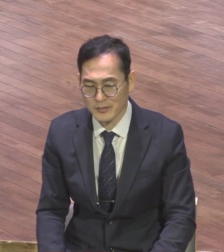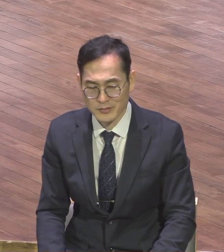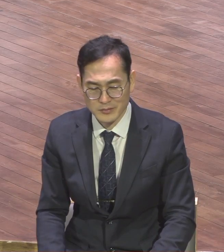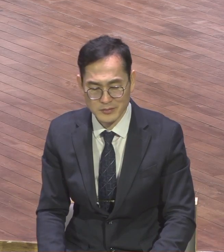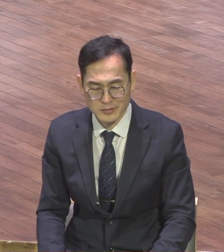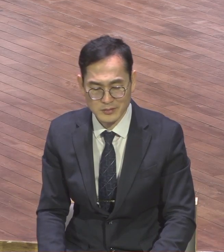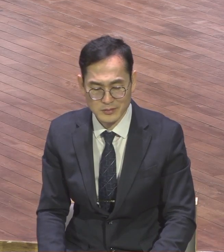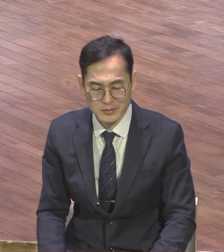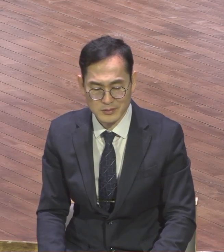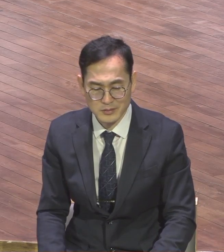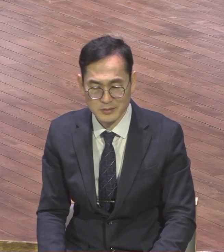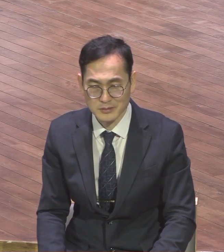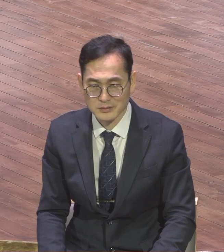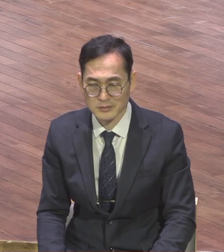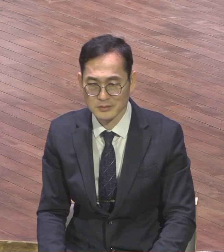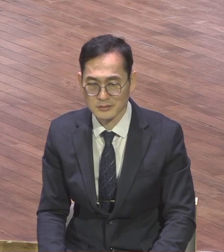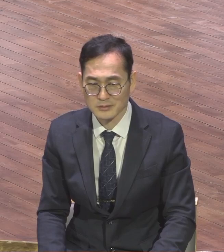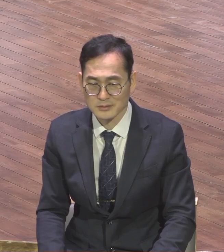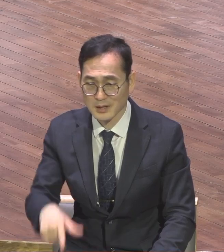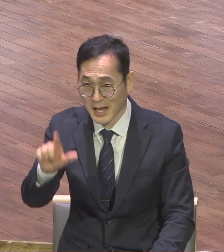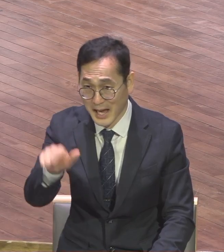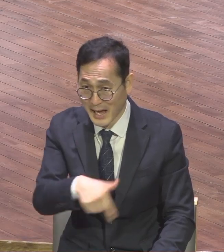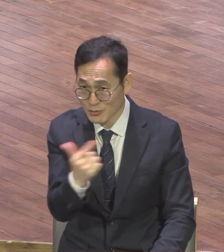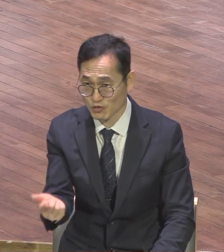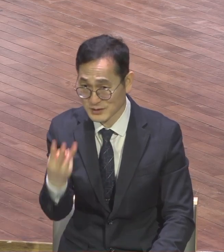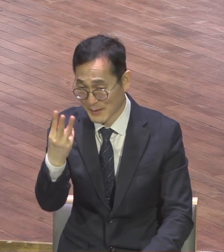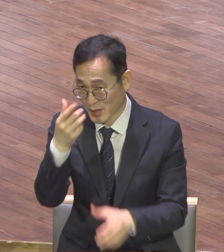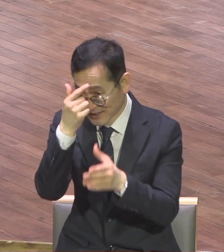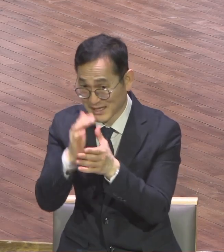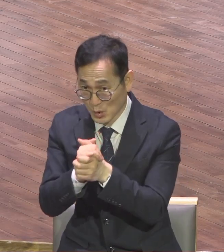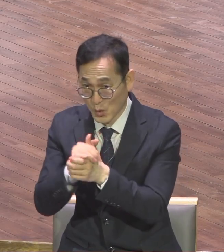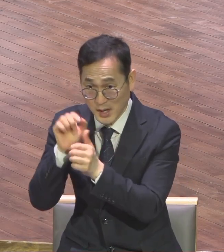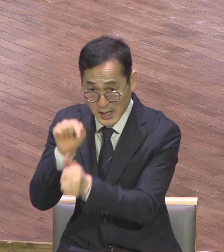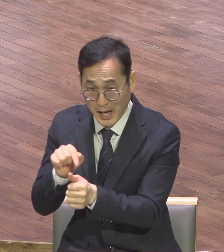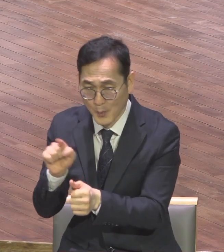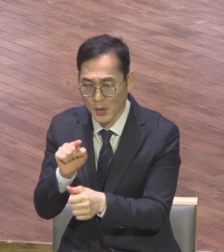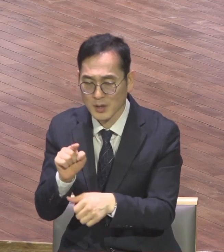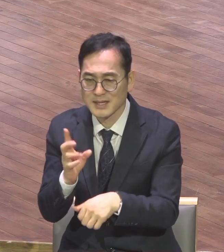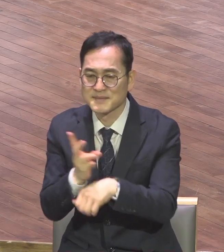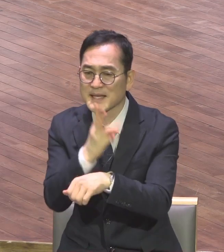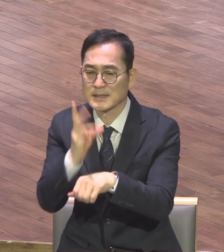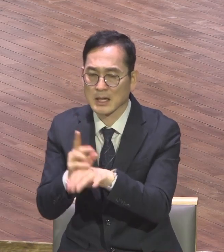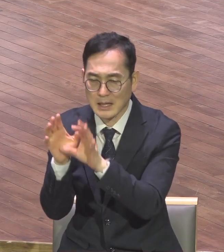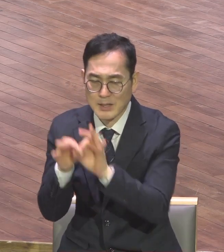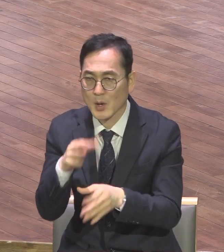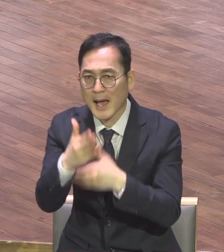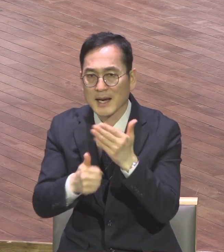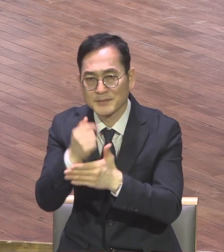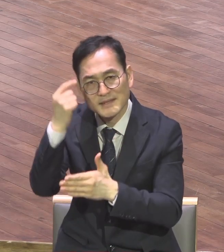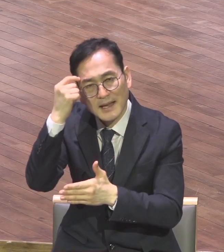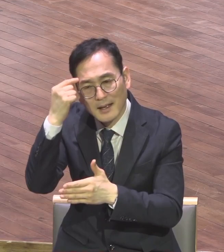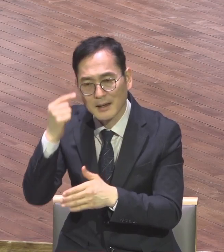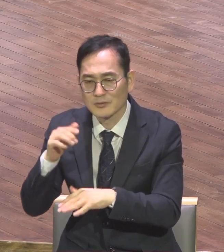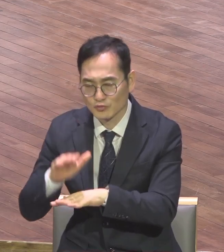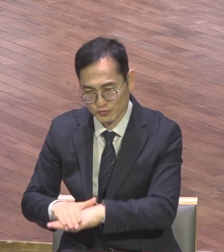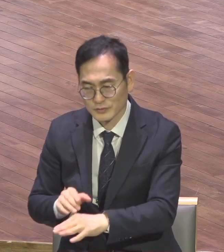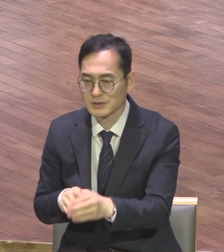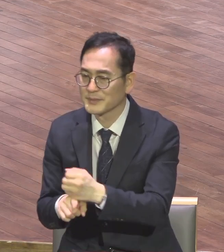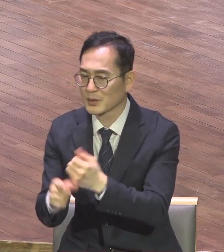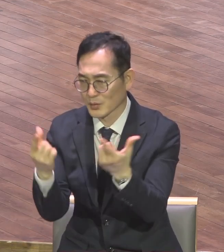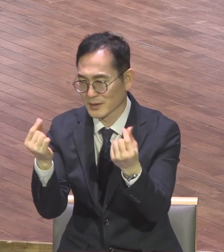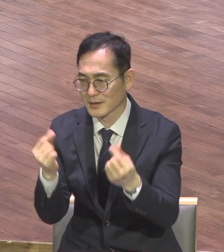종일 하나님을 생각하라는 얘기지. 하루 종일 기도하는 모습으로 삶을 살아가는 거지요.